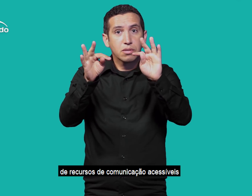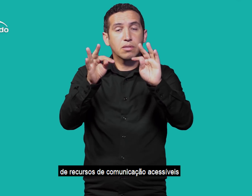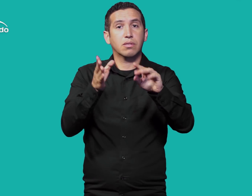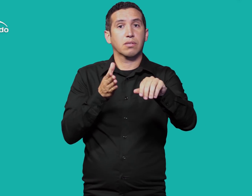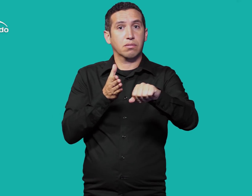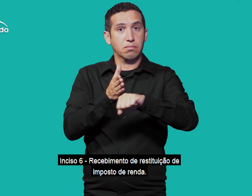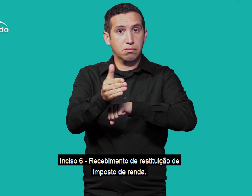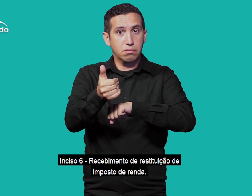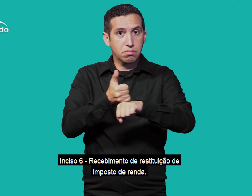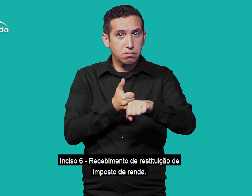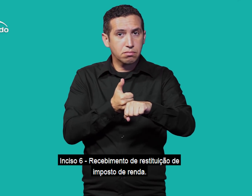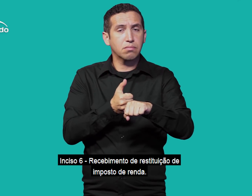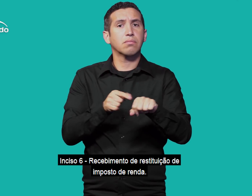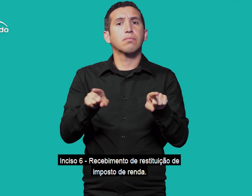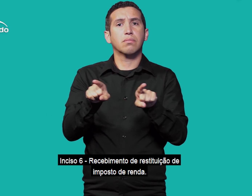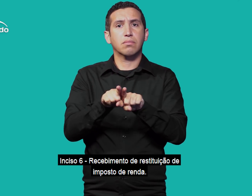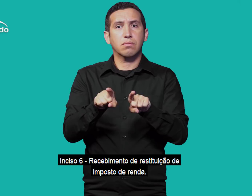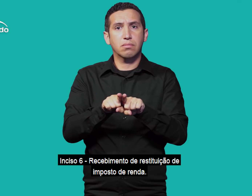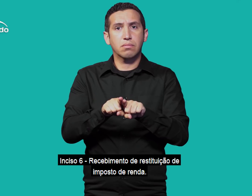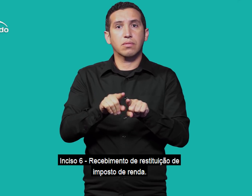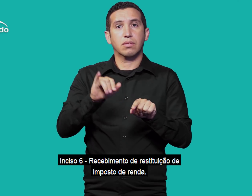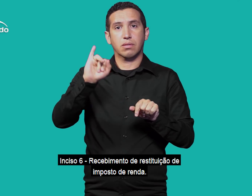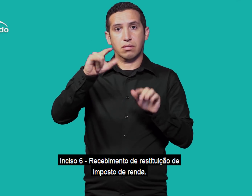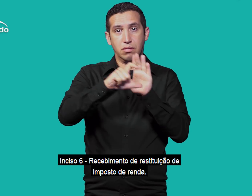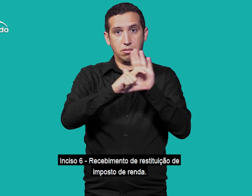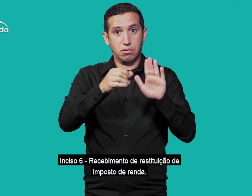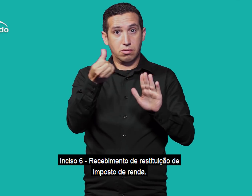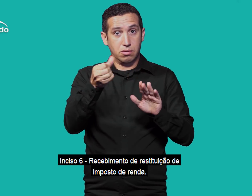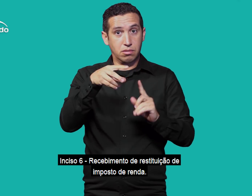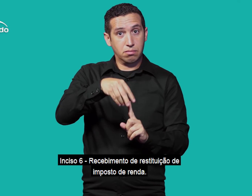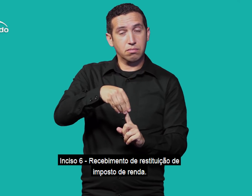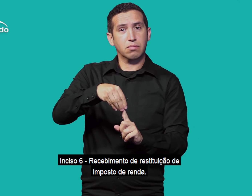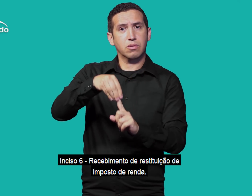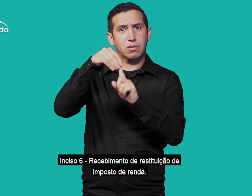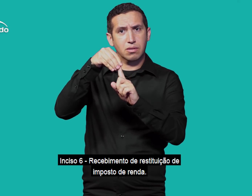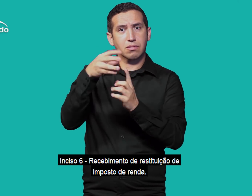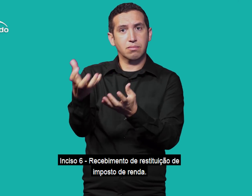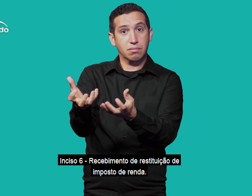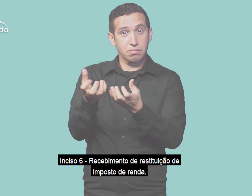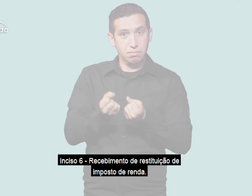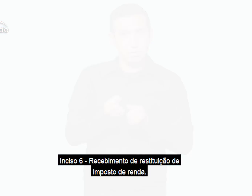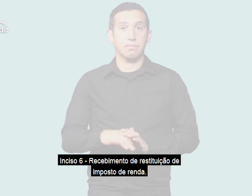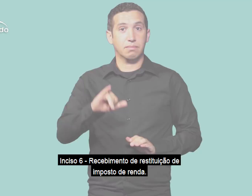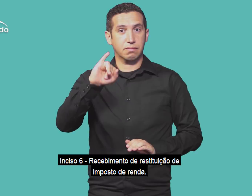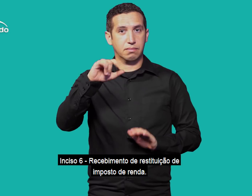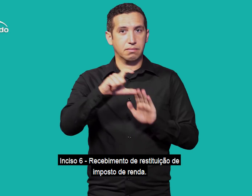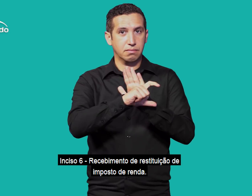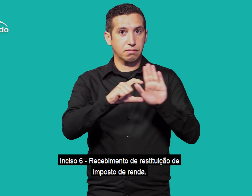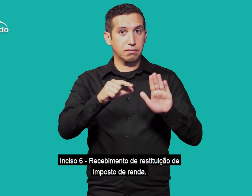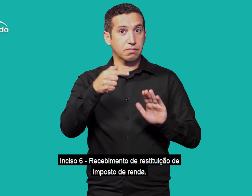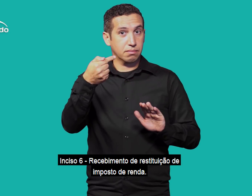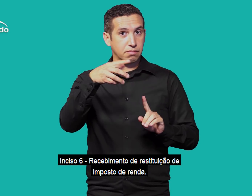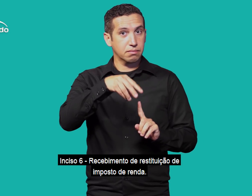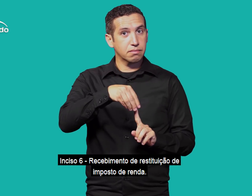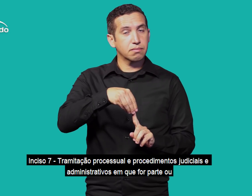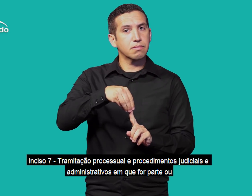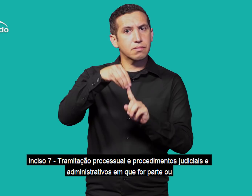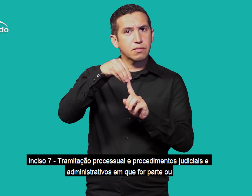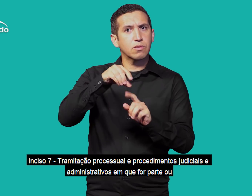inciso 6 recebimento de restituição de imposto de renda inciso 7 tramitação processual